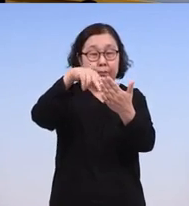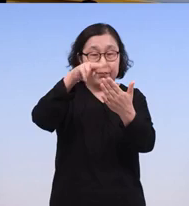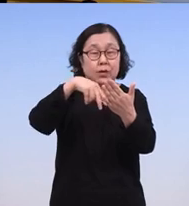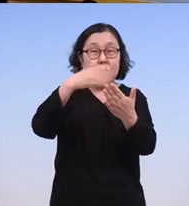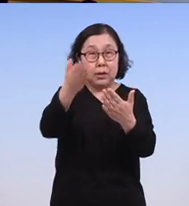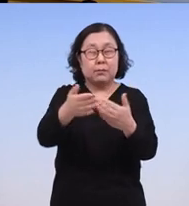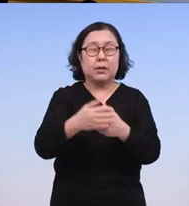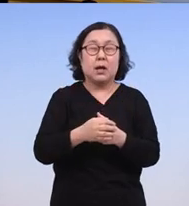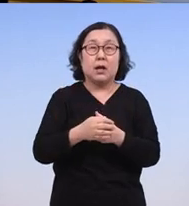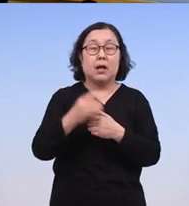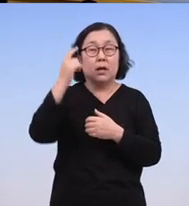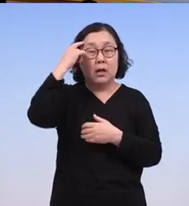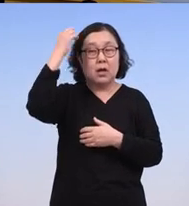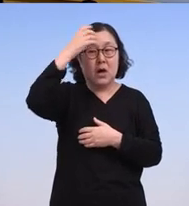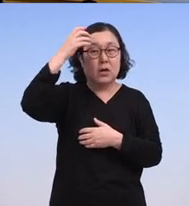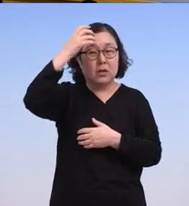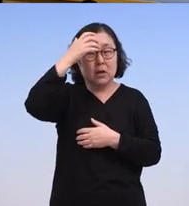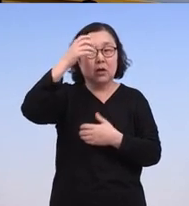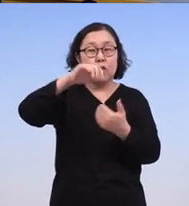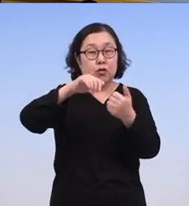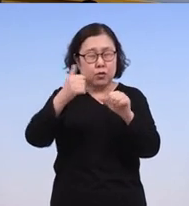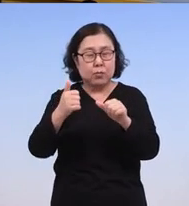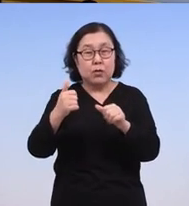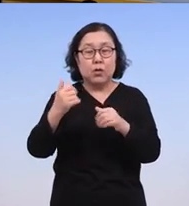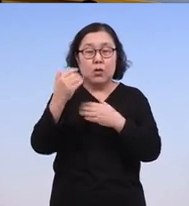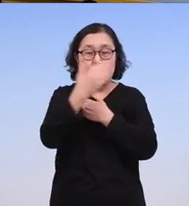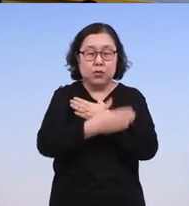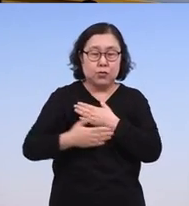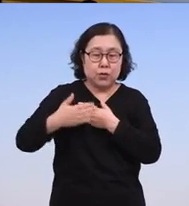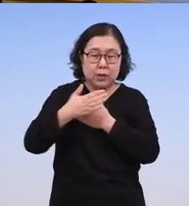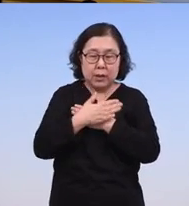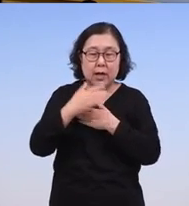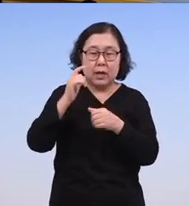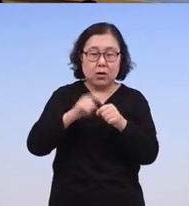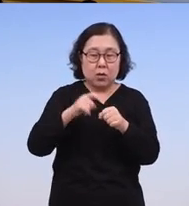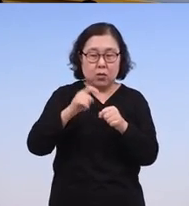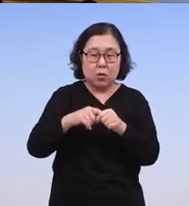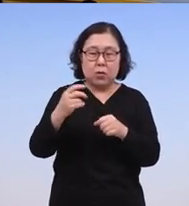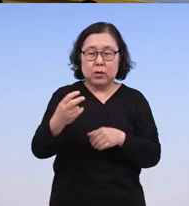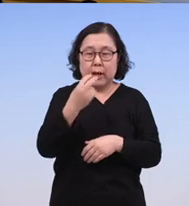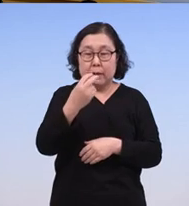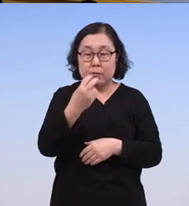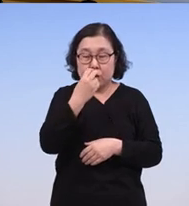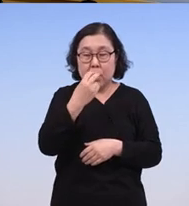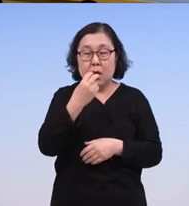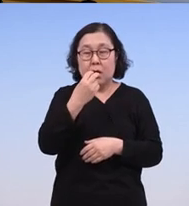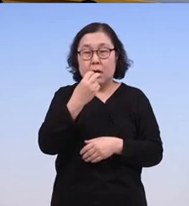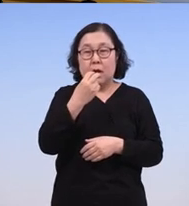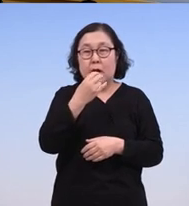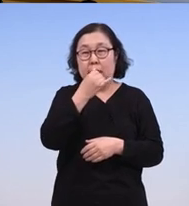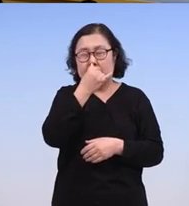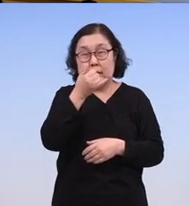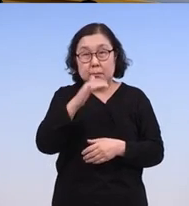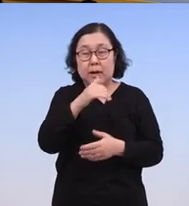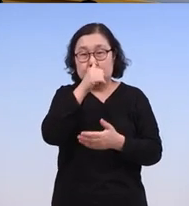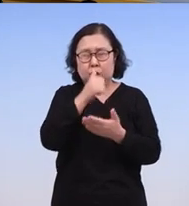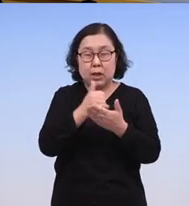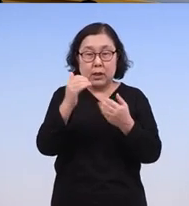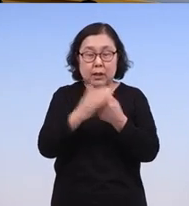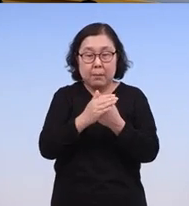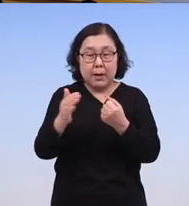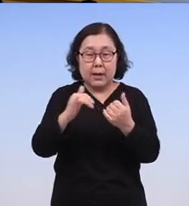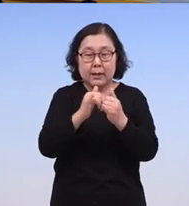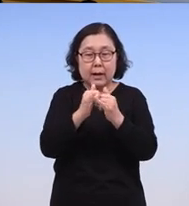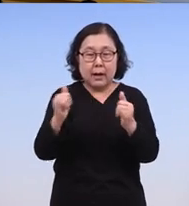영적 죽음이란 육체적으로 생물학적으로 살아있음에도 불구하고 죄로 인하여